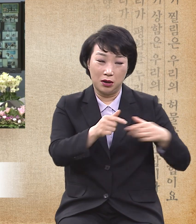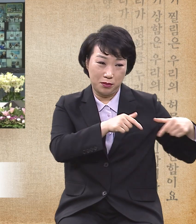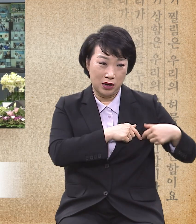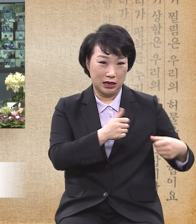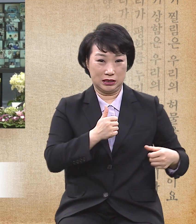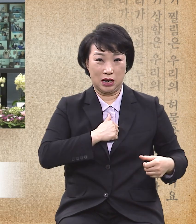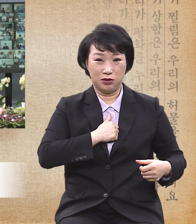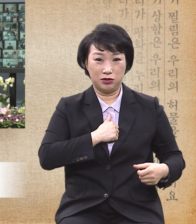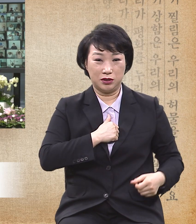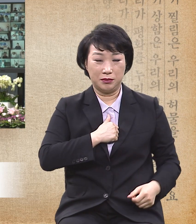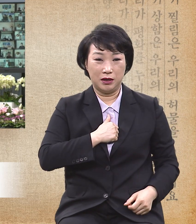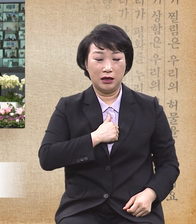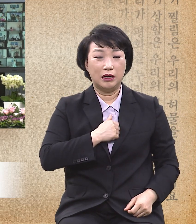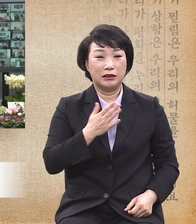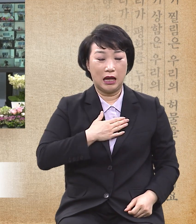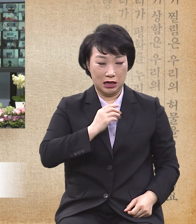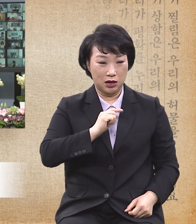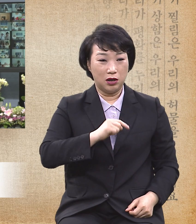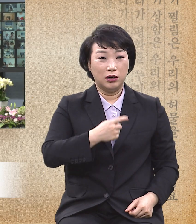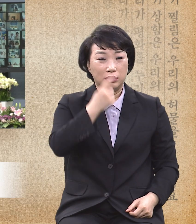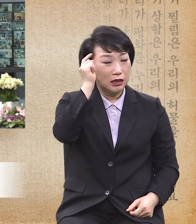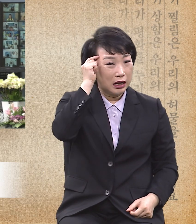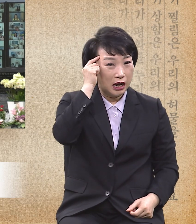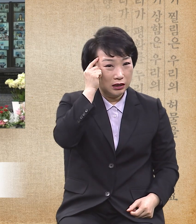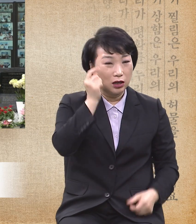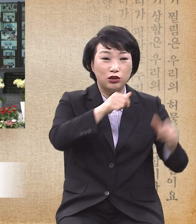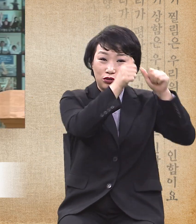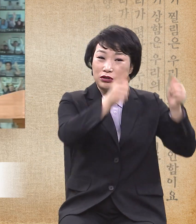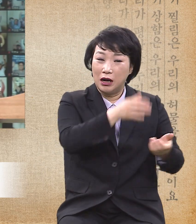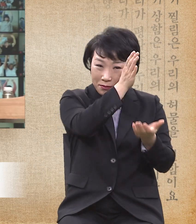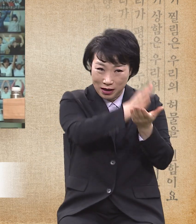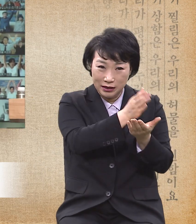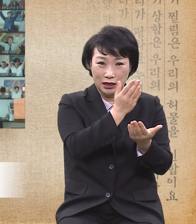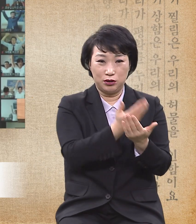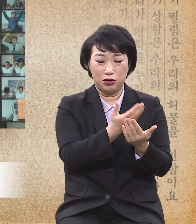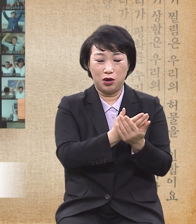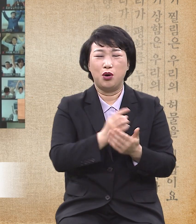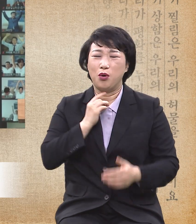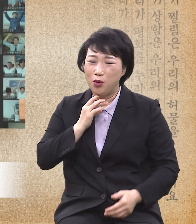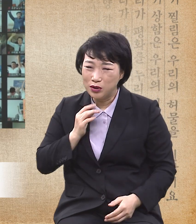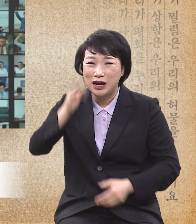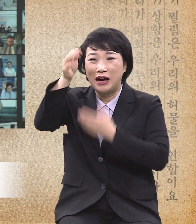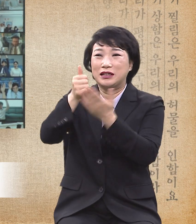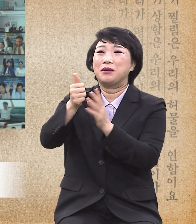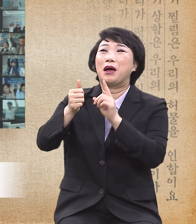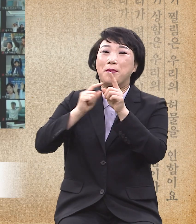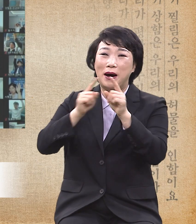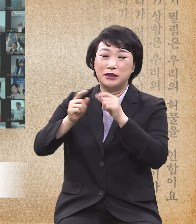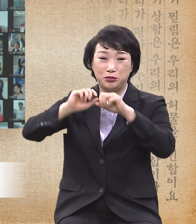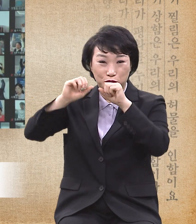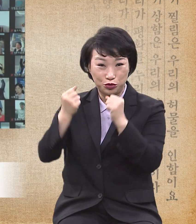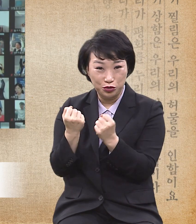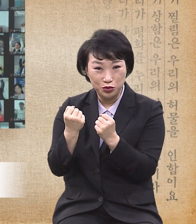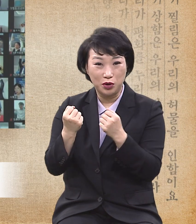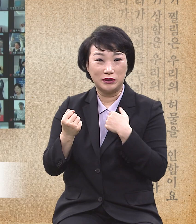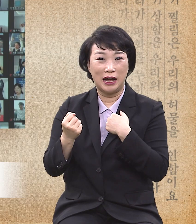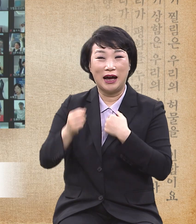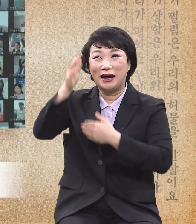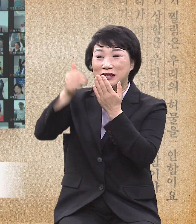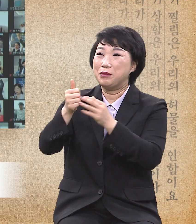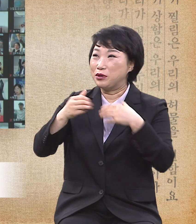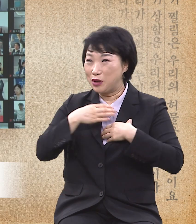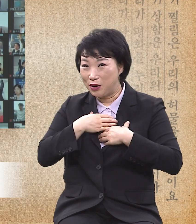명예나 자존심이나 자기 자아가 우상되지 않게 도와주시고 오직 하나님 말씀을 순종함으로